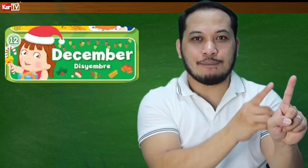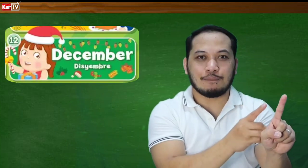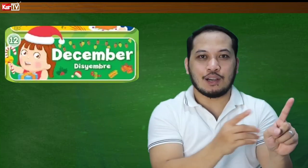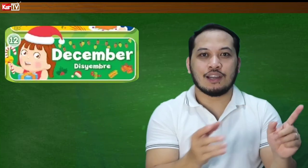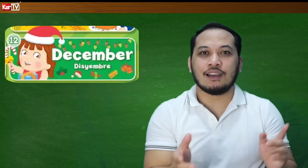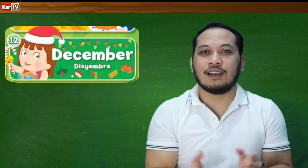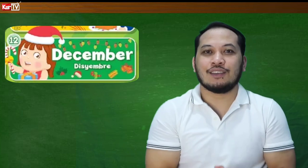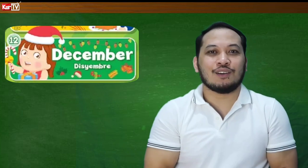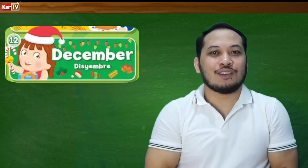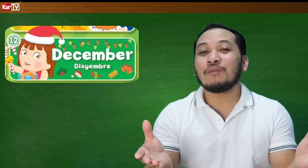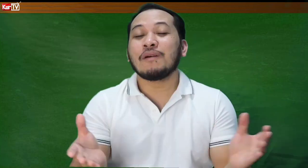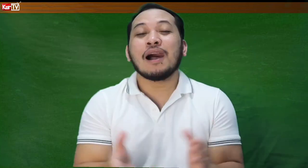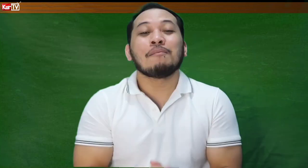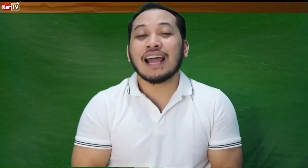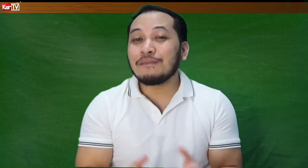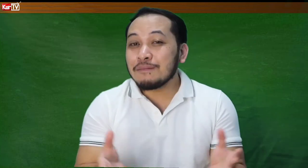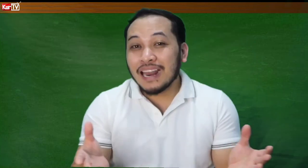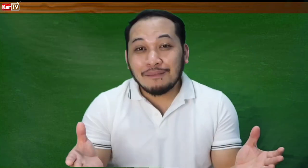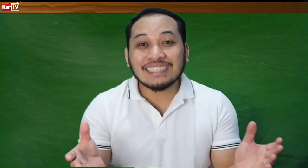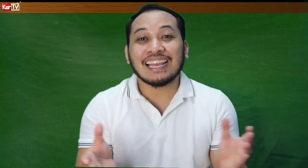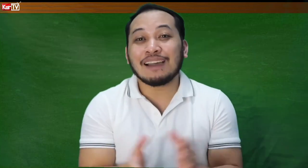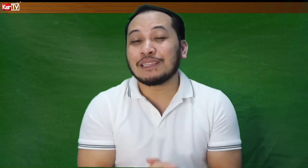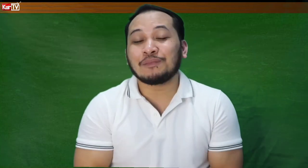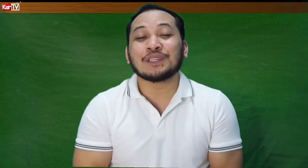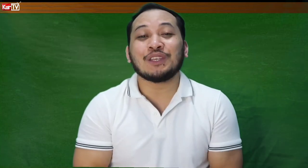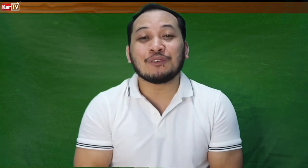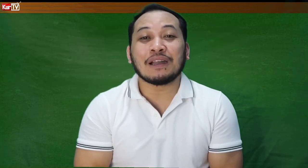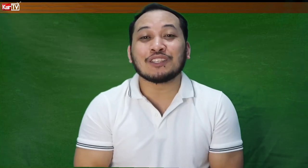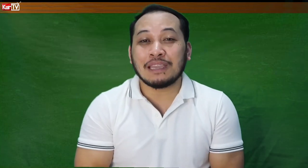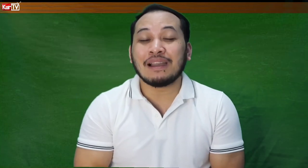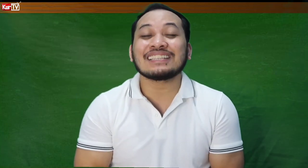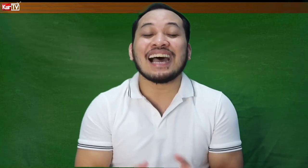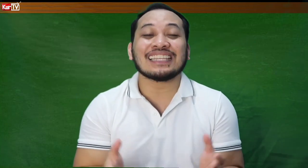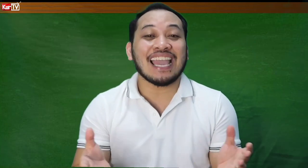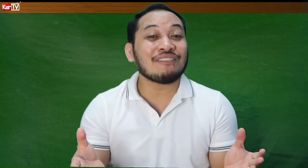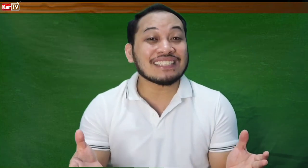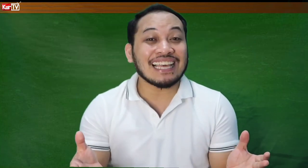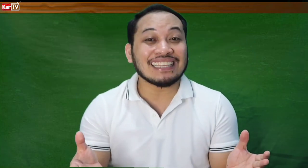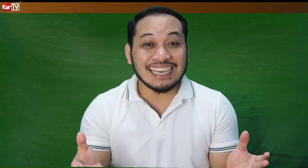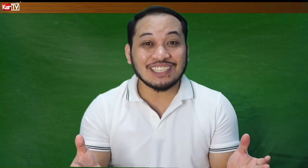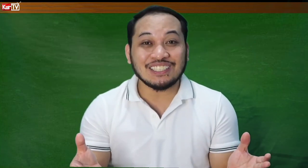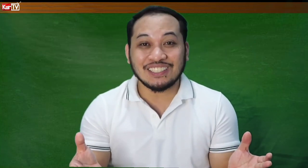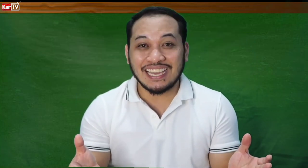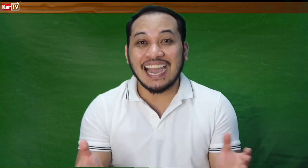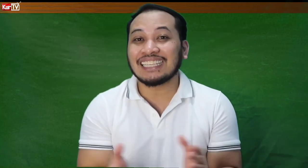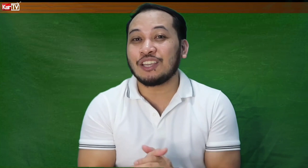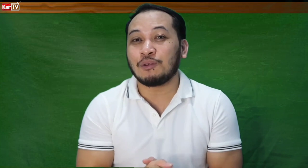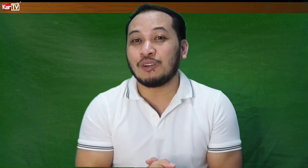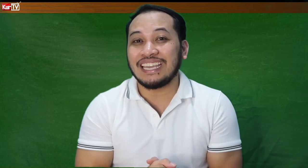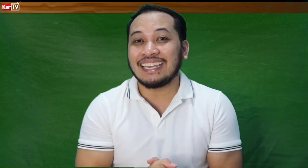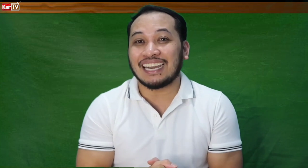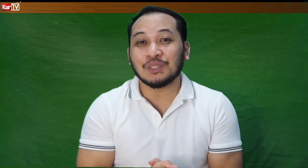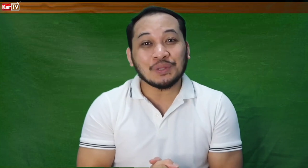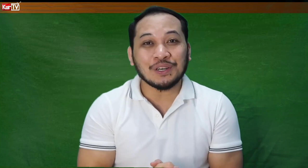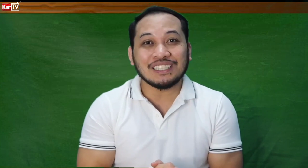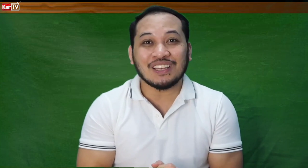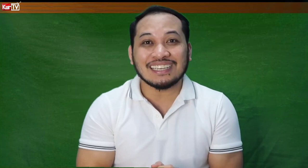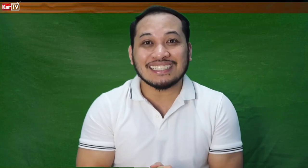December. Ayun. Maraming maraming salamat po sa inyong pagsubaybay sa ating FSL lesson today. At kayo pong muli ay nakatutok dito lang sa